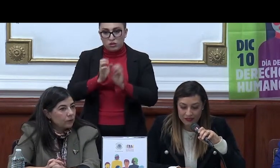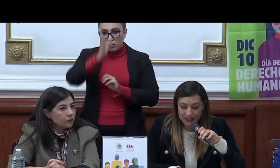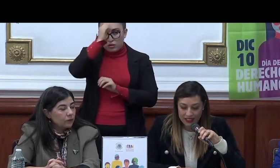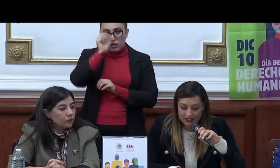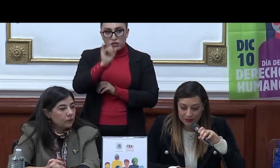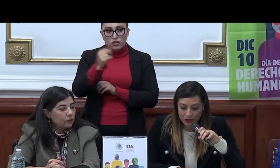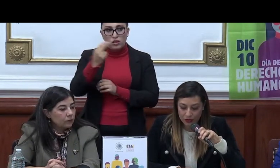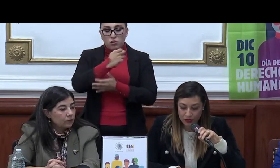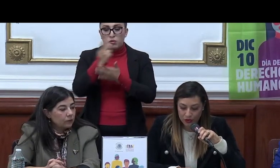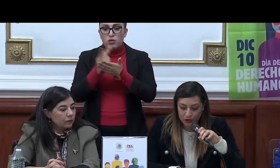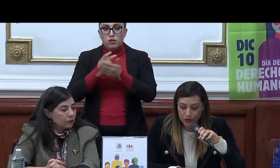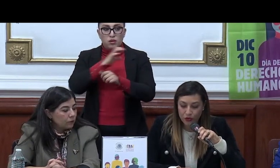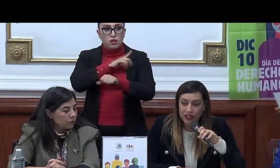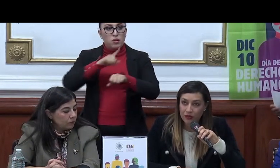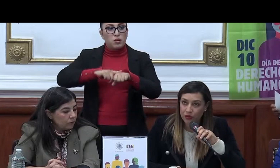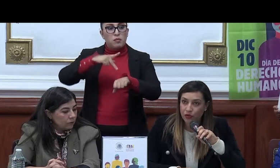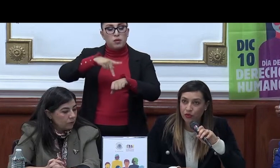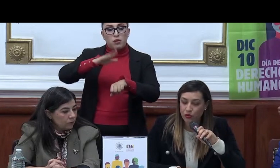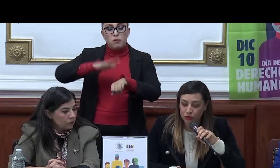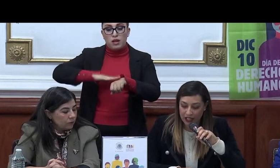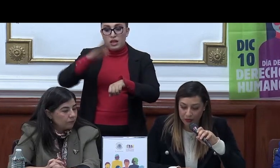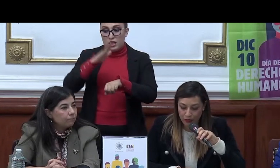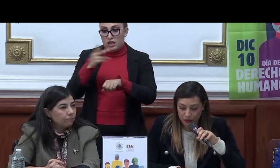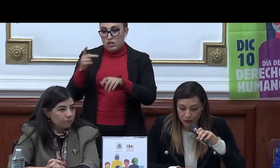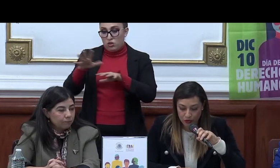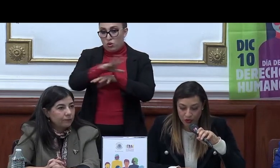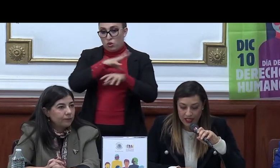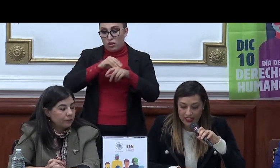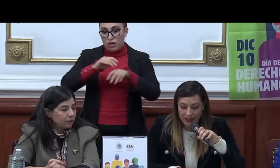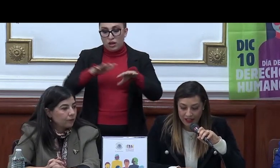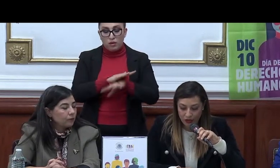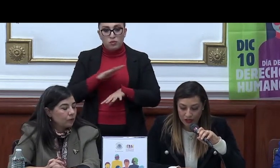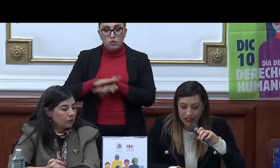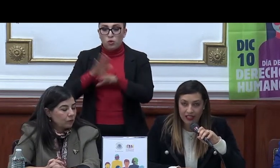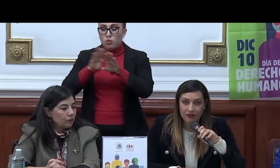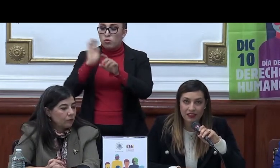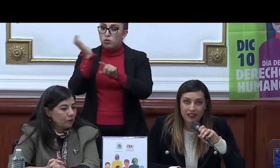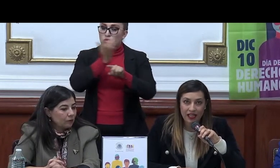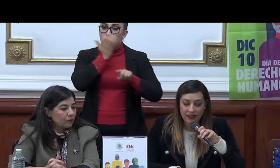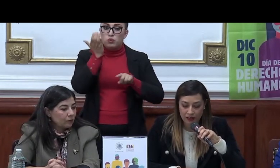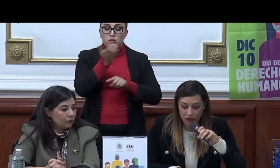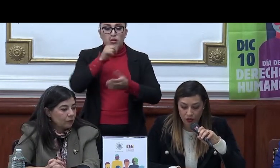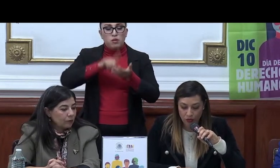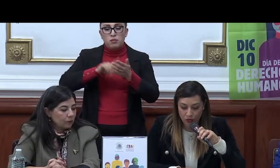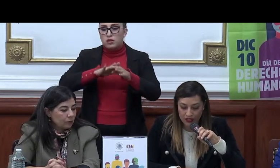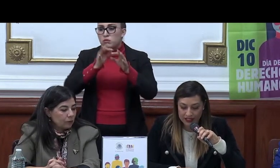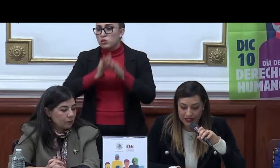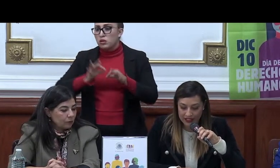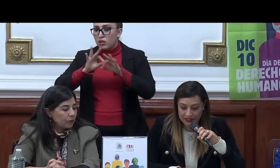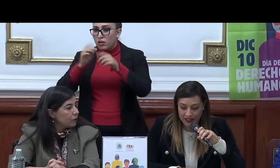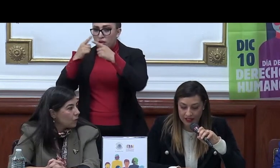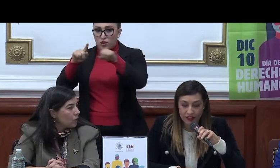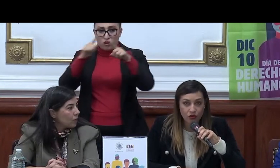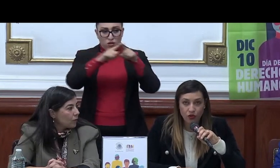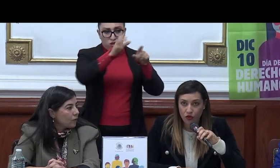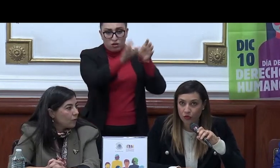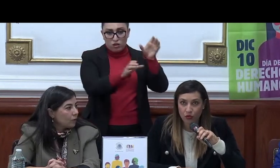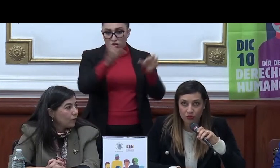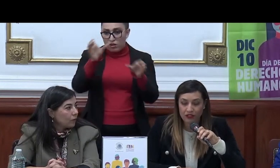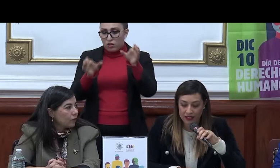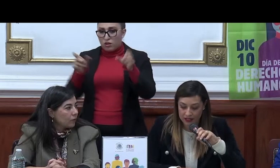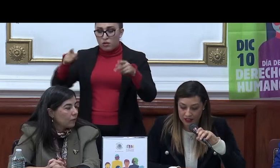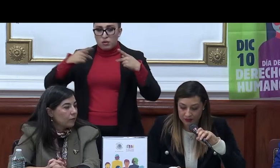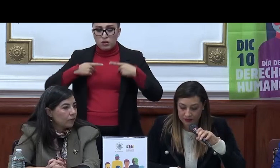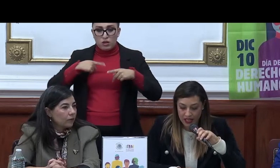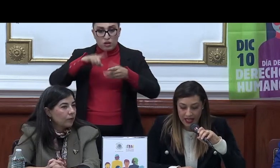públicas eficaces, pero sobre todo de un cambio cultural profundo que valore la diversidad como una riqueza, no como